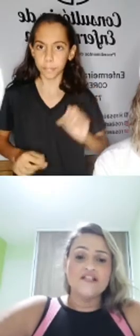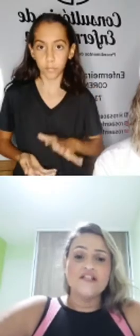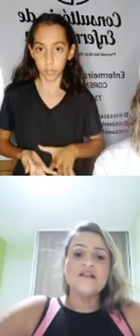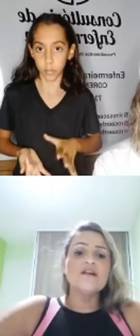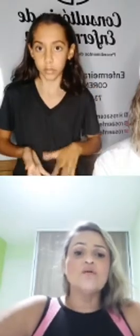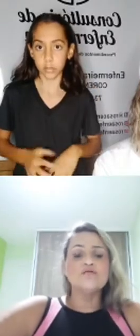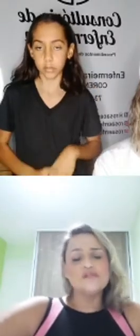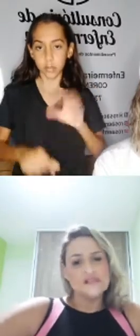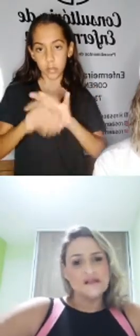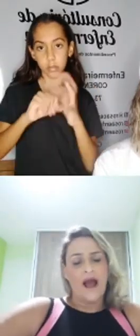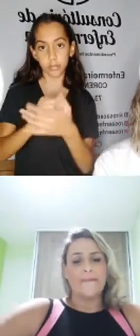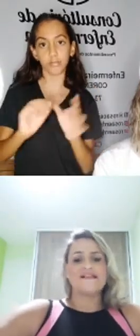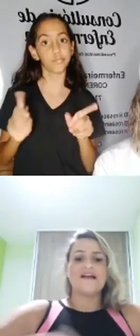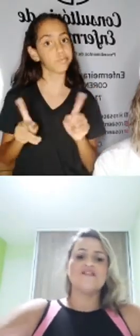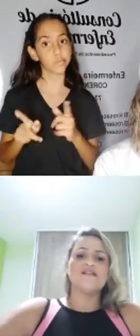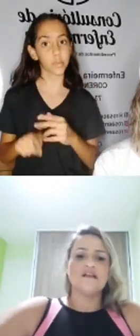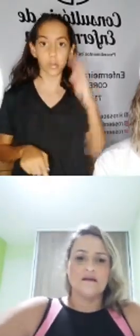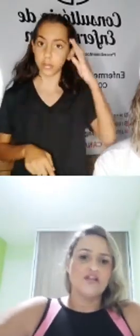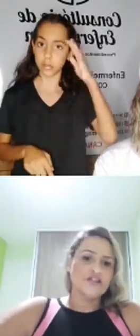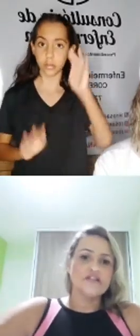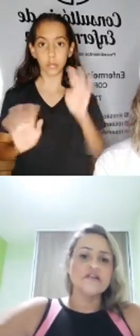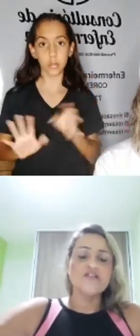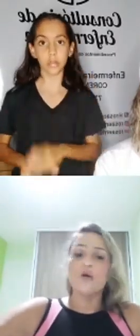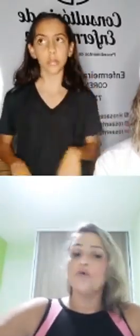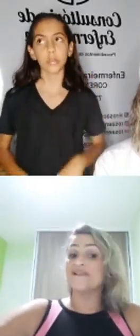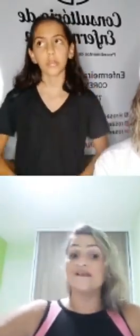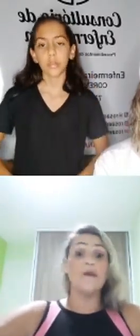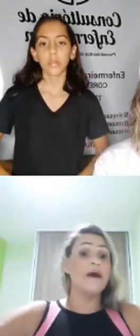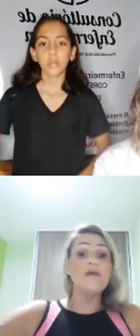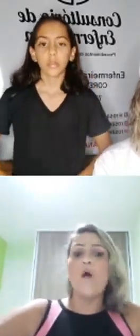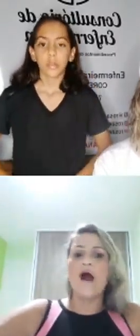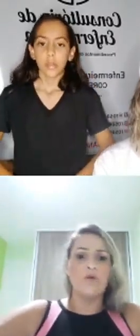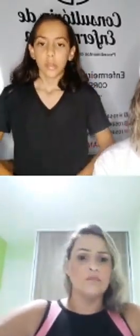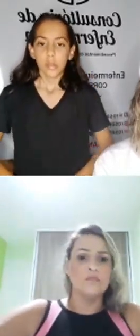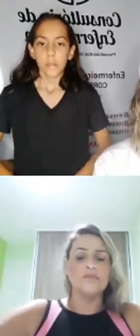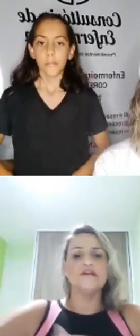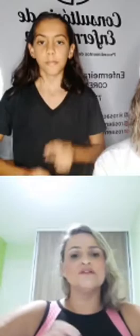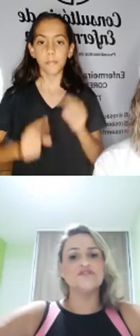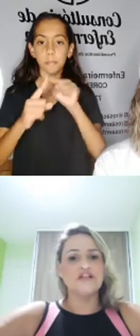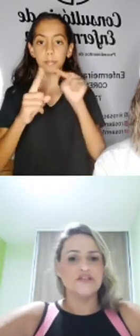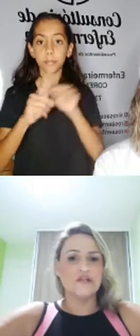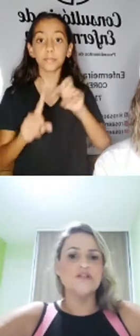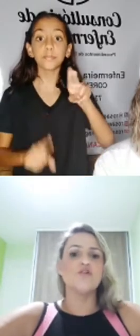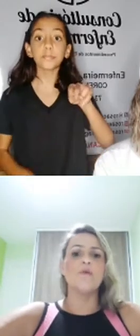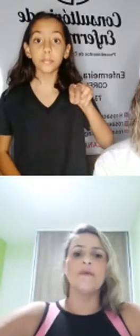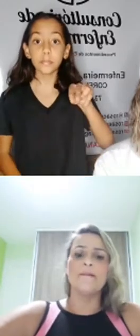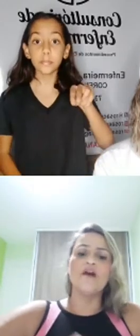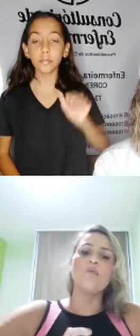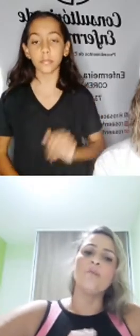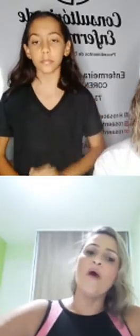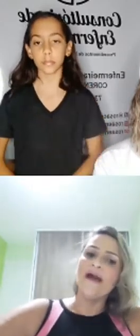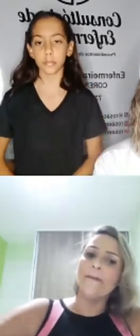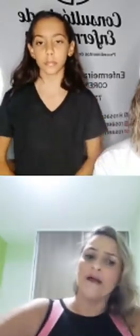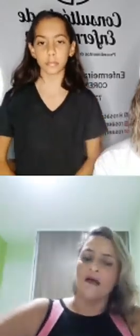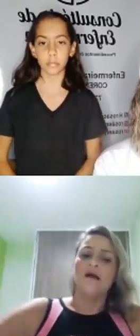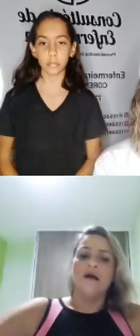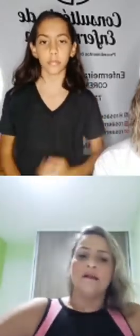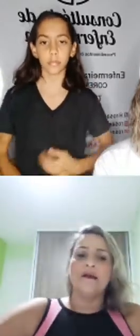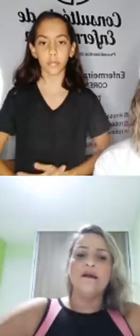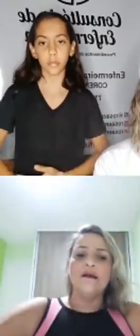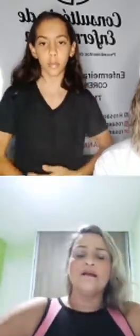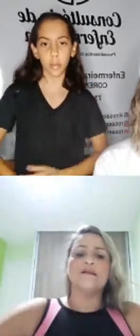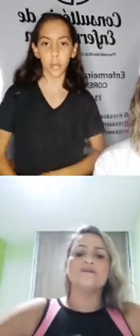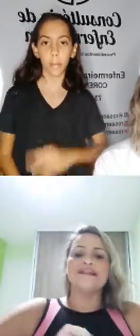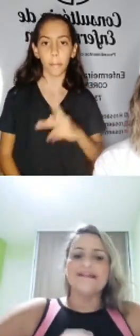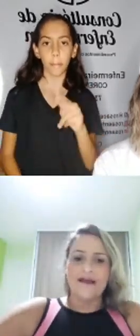a gente tem que conduzir, apesar de ser gestante, a condução é igual, tanto gestante como bebê, como puérpera,